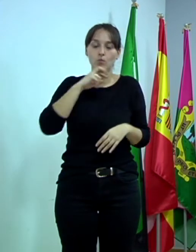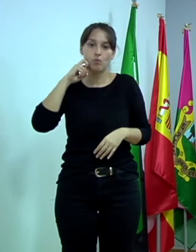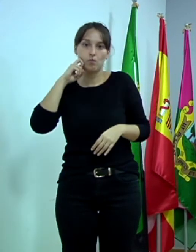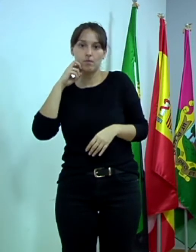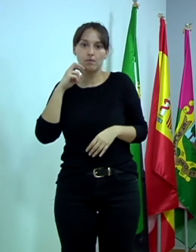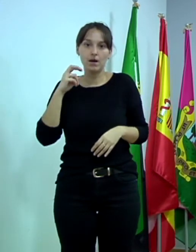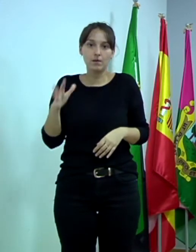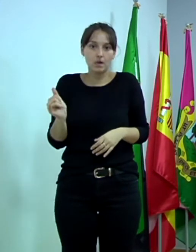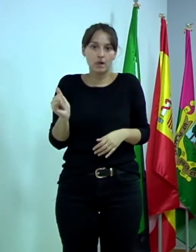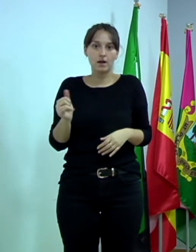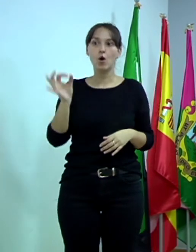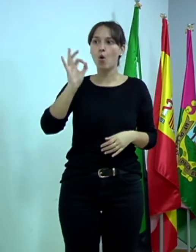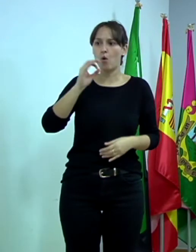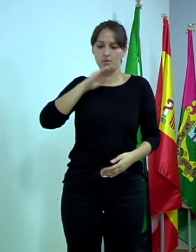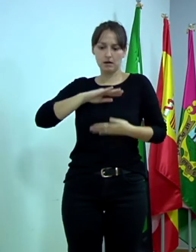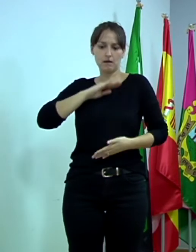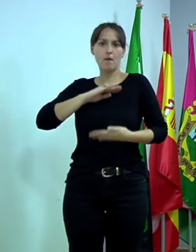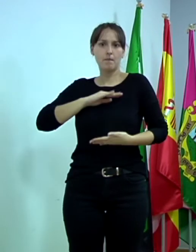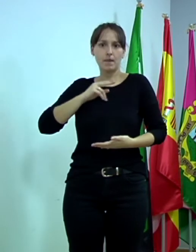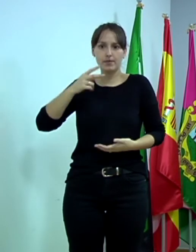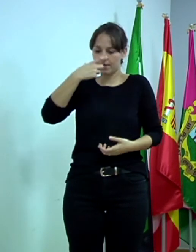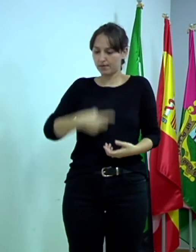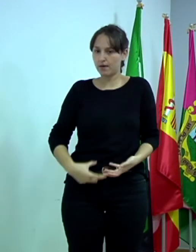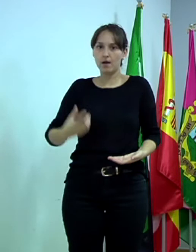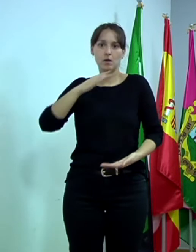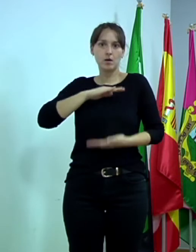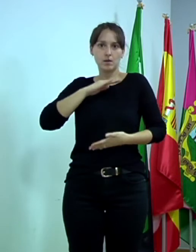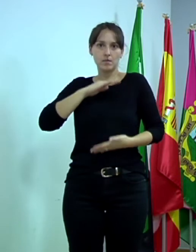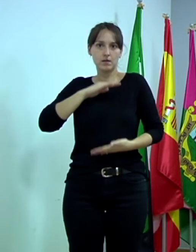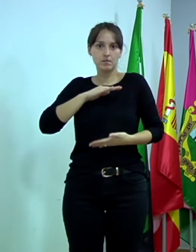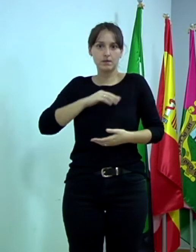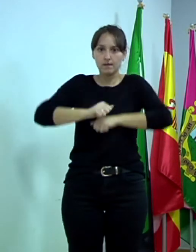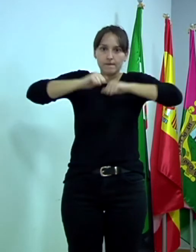quieras crecer como persona y, oye, y que quieres tener un título, que eso es muy importante y no hay que dejarlo hacerlo en toda la vida.